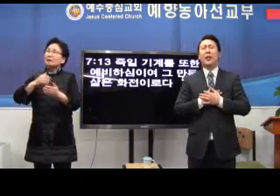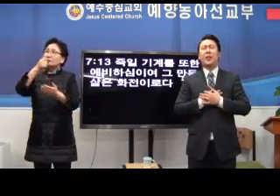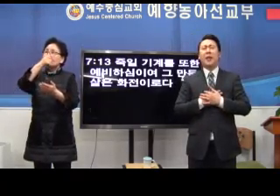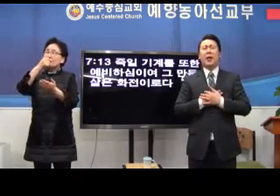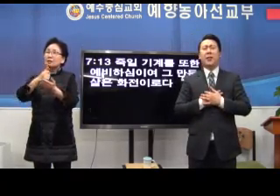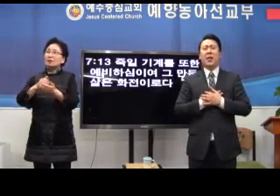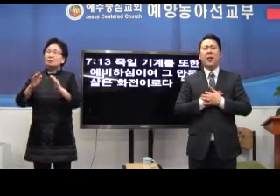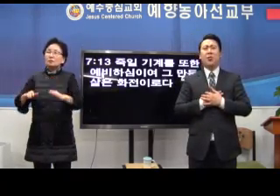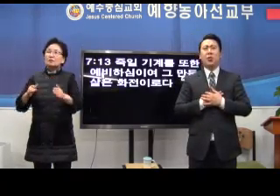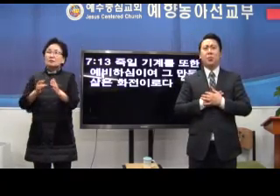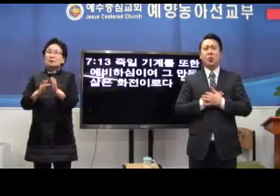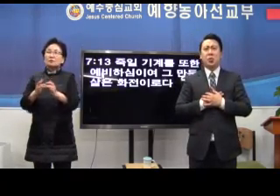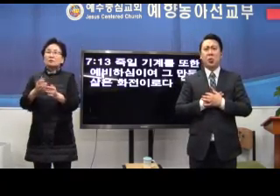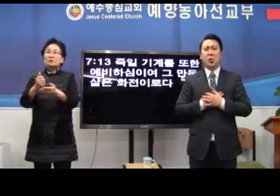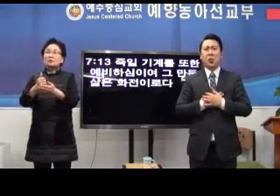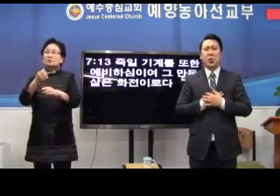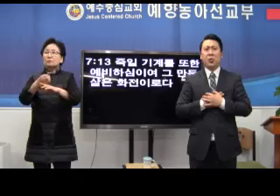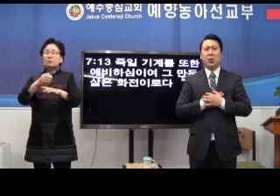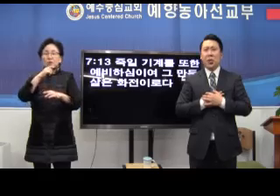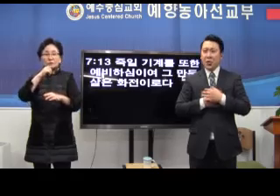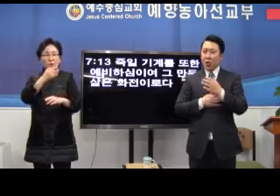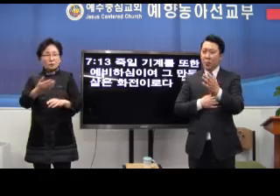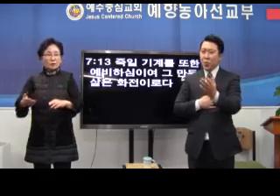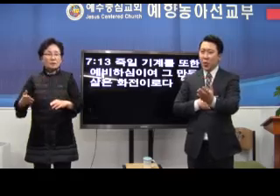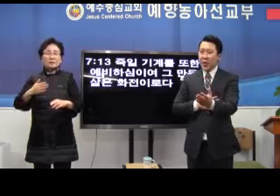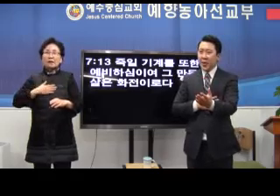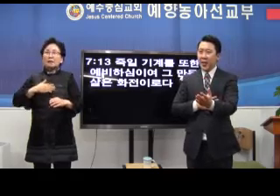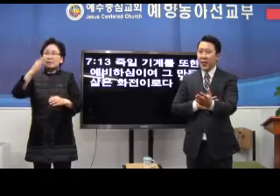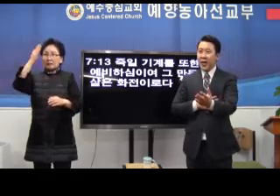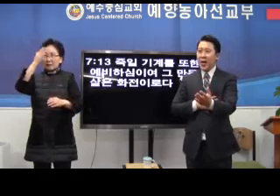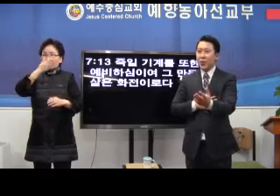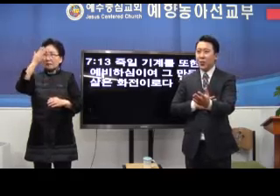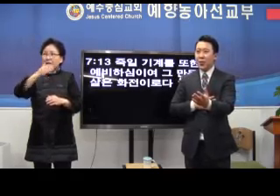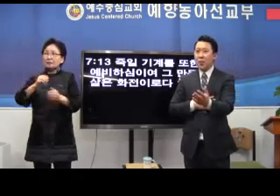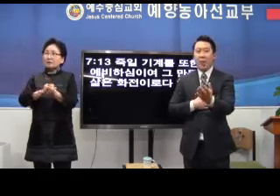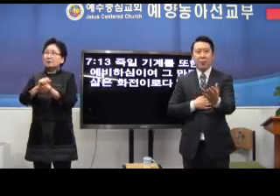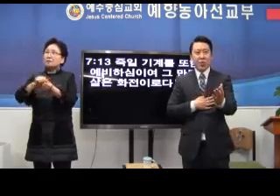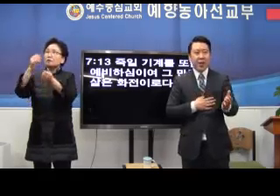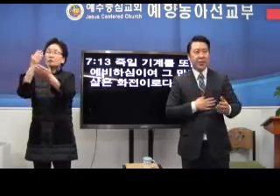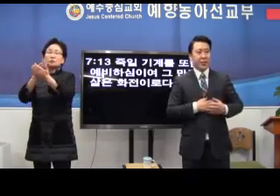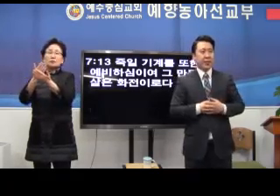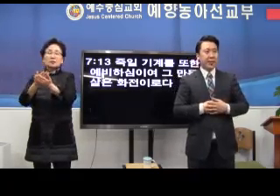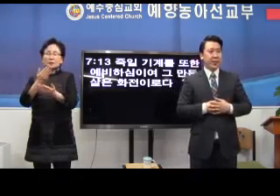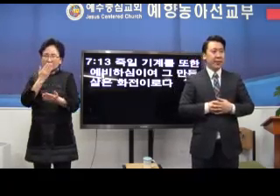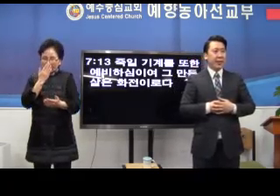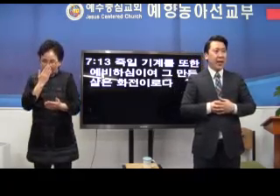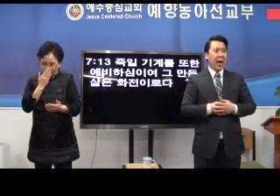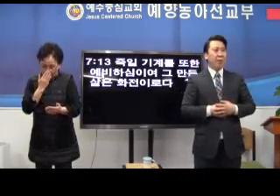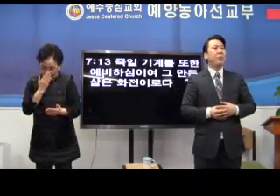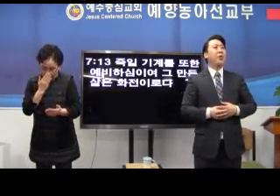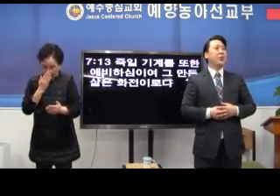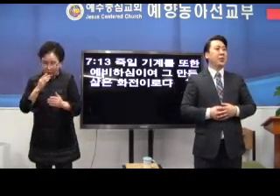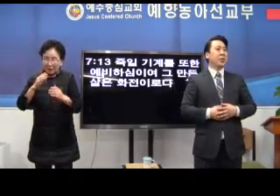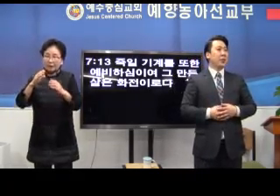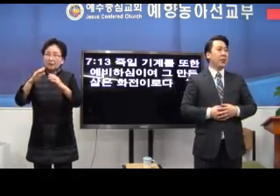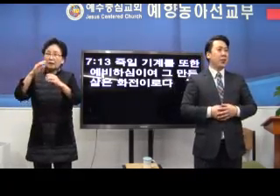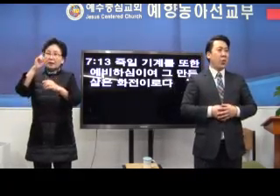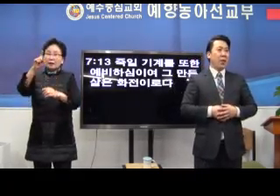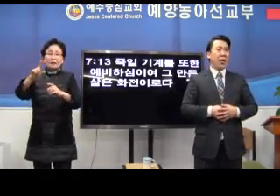나를 깨끗하게 해주시옵소서. 겸손하게 하루를 마무리하는 아름다운, 정말